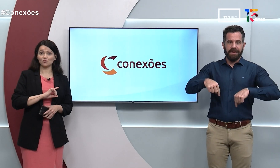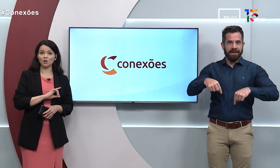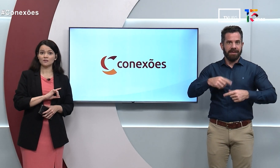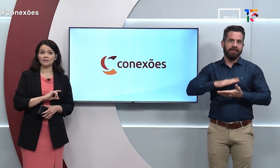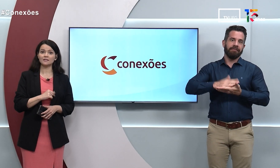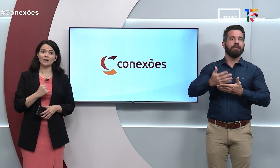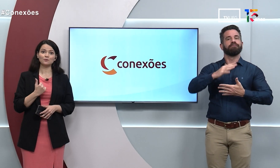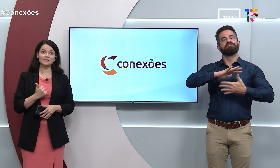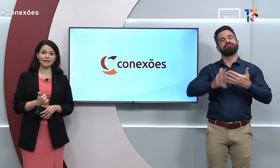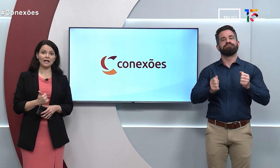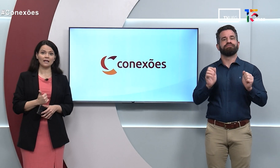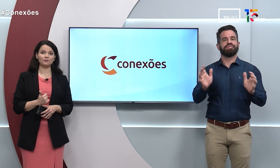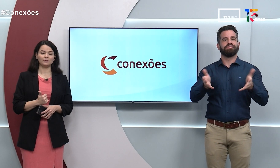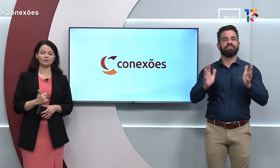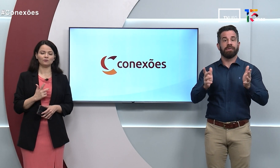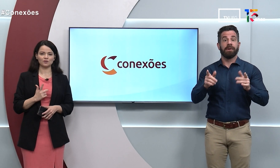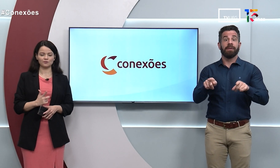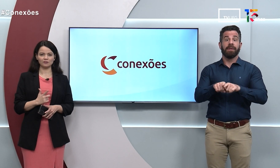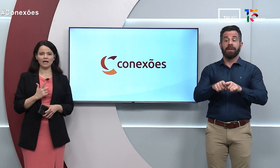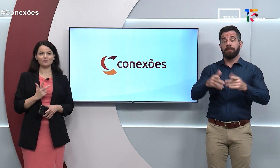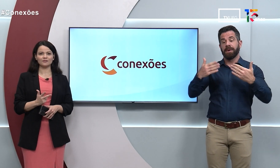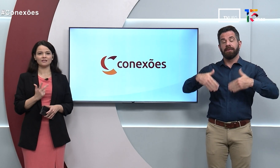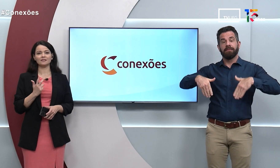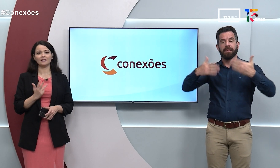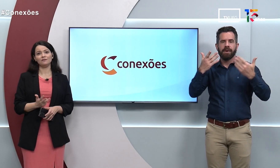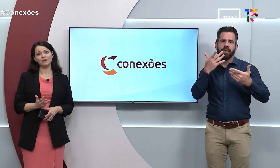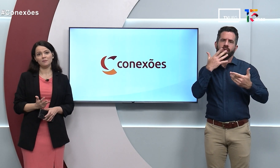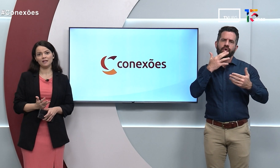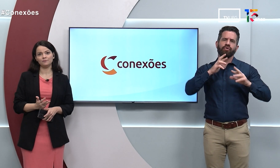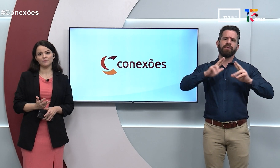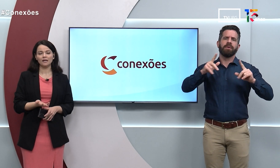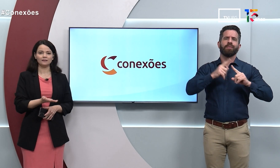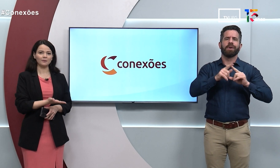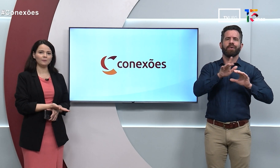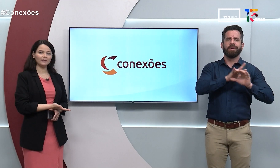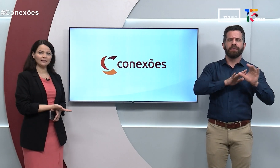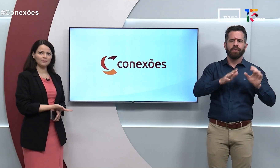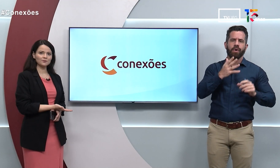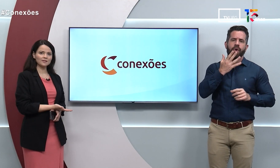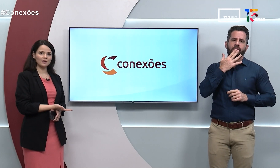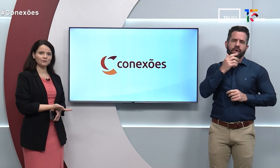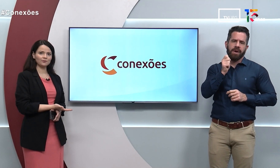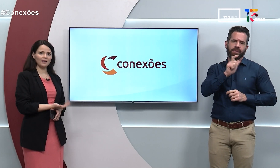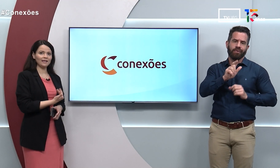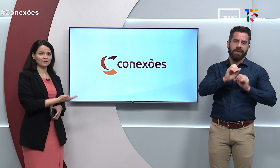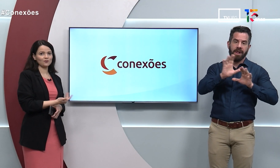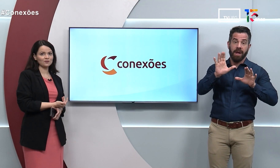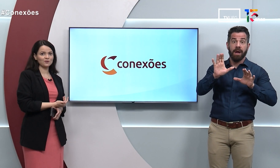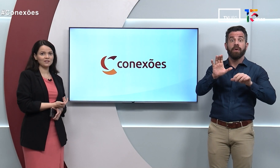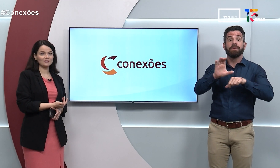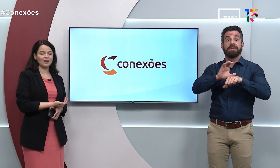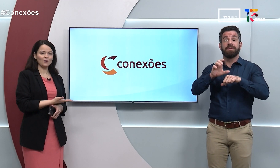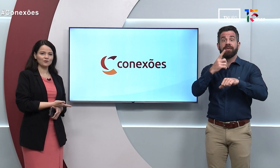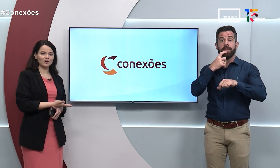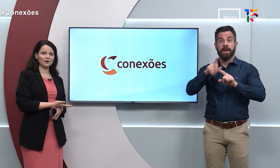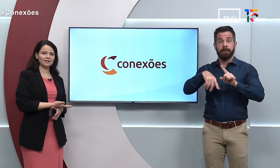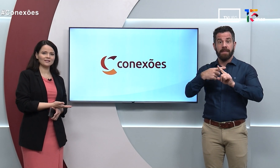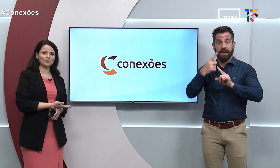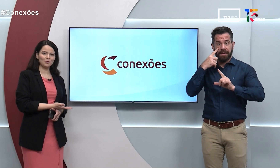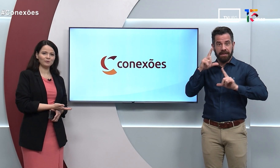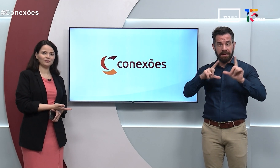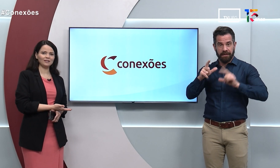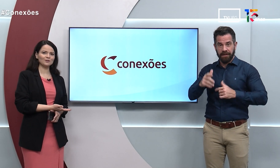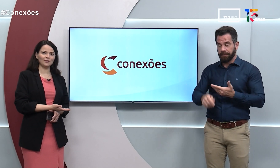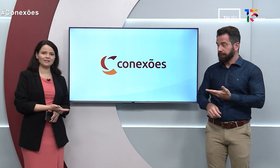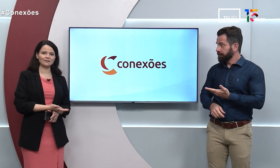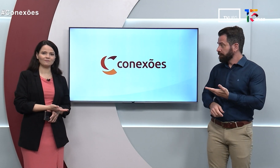Atrás de nós está o cenário, em tom de azul claro, cinza e vermelho. Também há uma tela bem no centro, entre nós dois, onde agora está